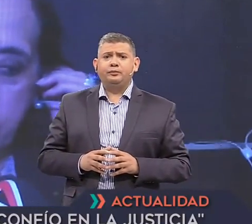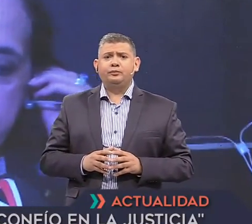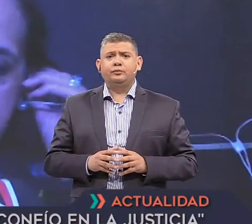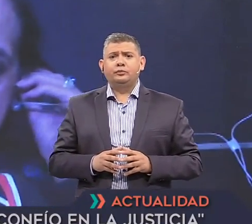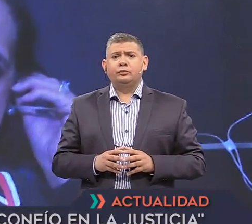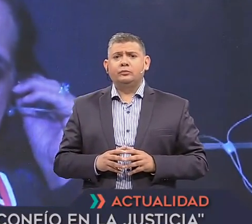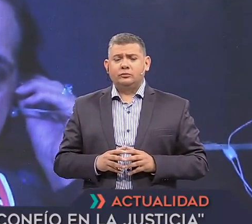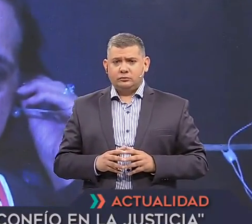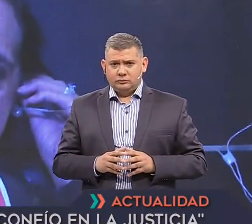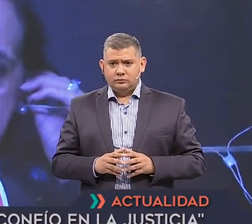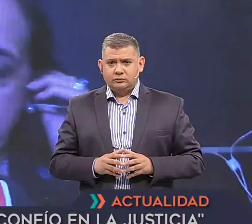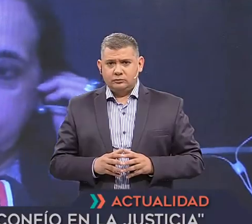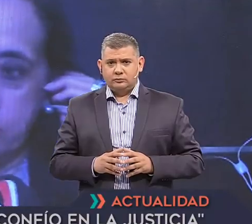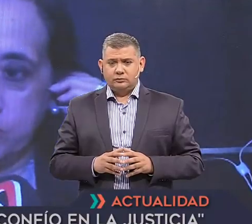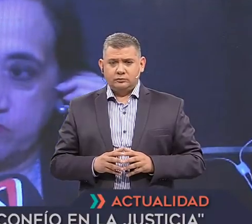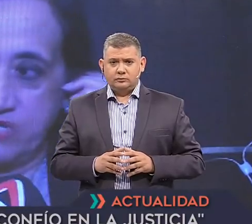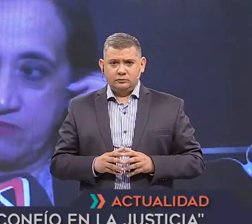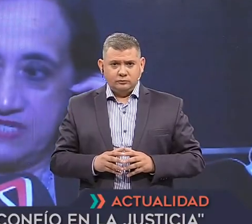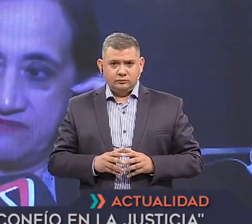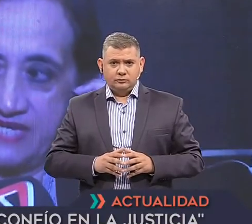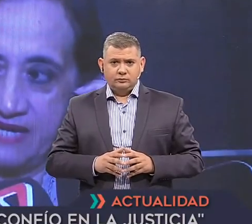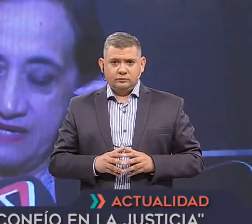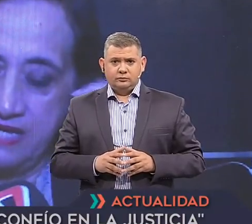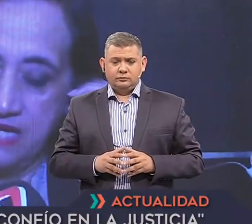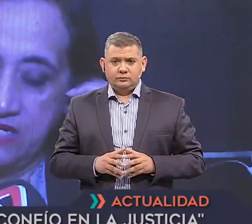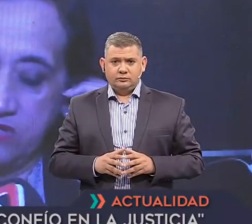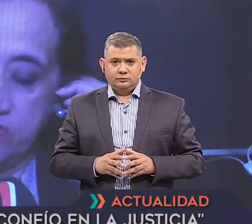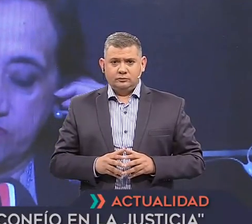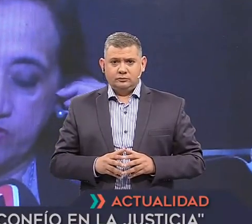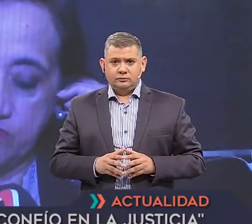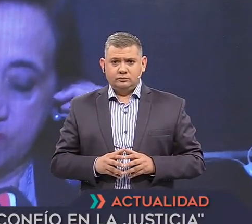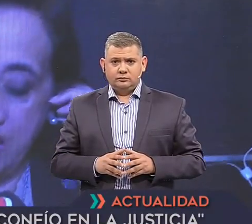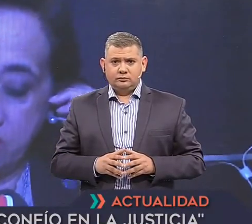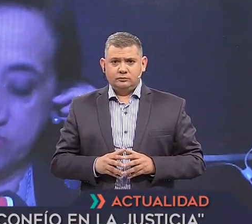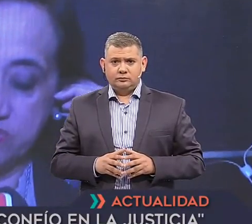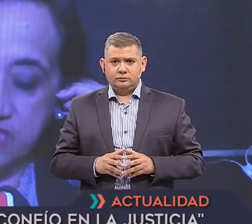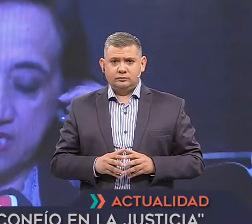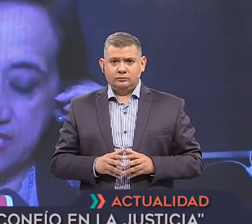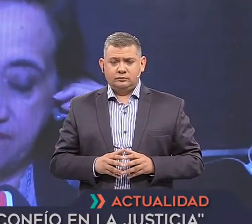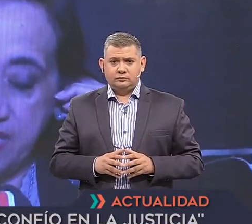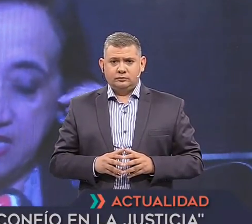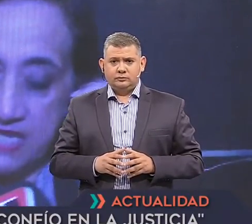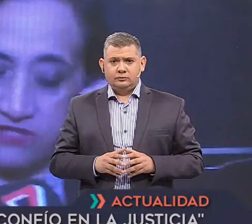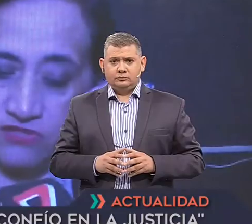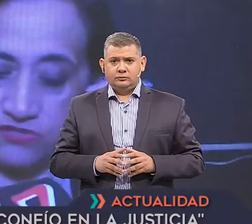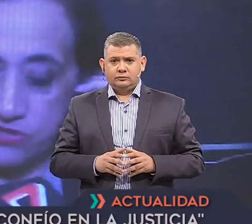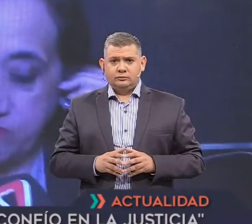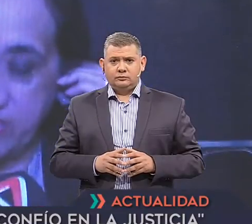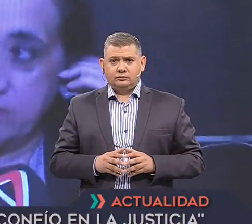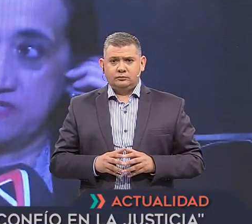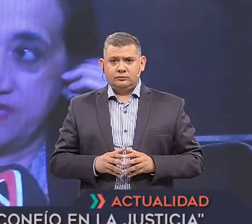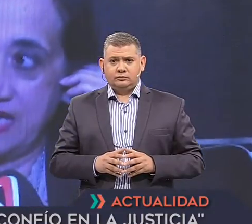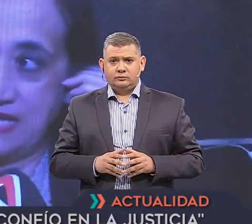No lo sé porque en realidad no se puede cuantificar. No fueron años y no se